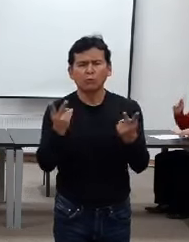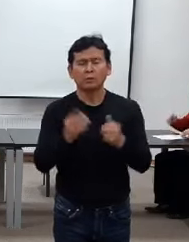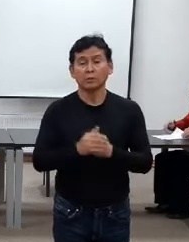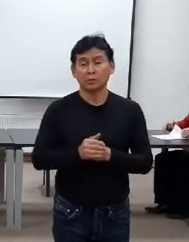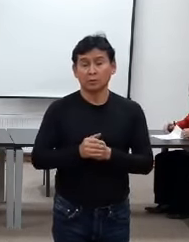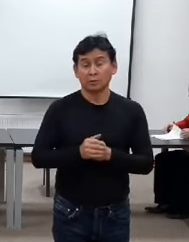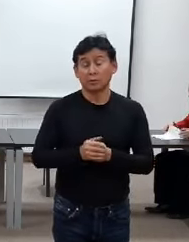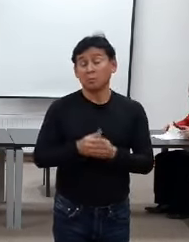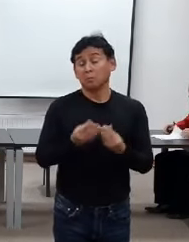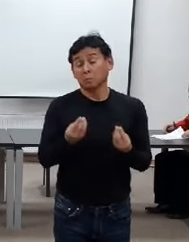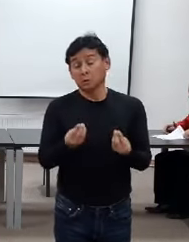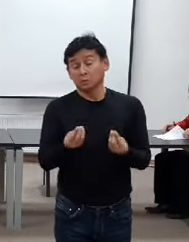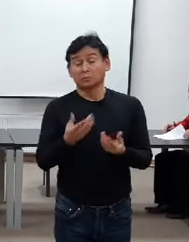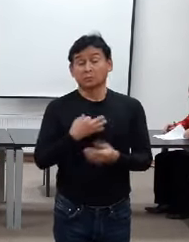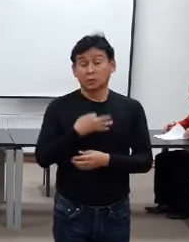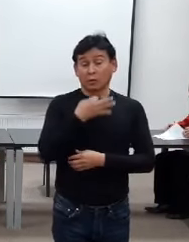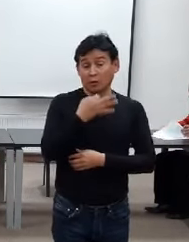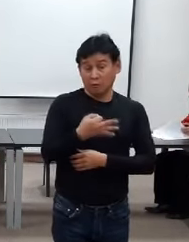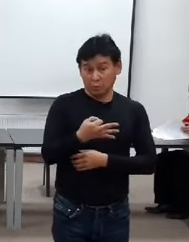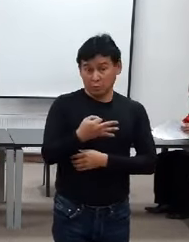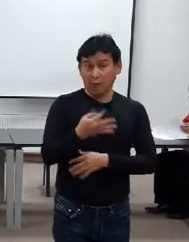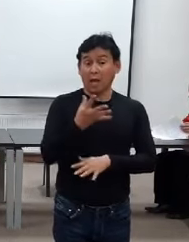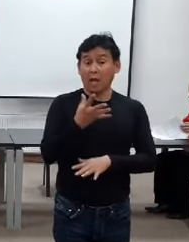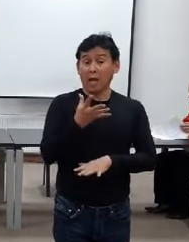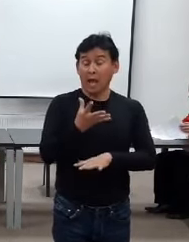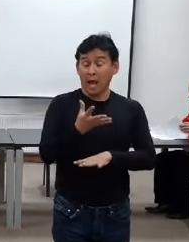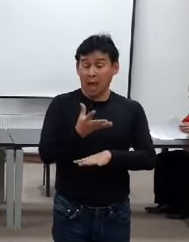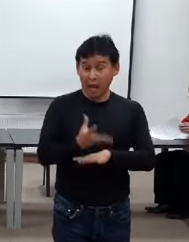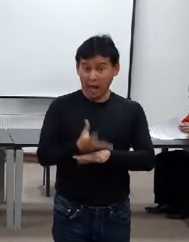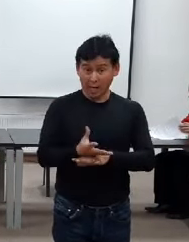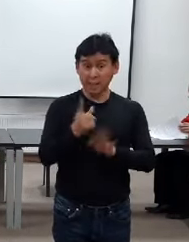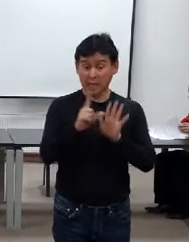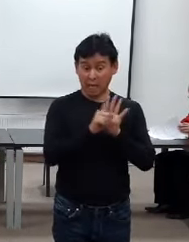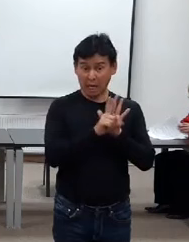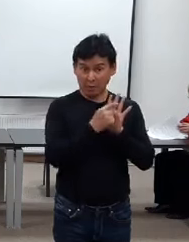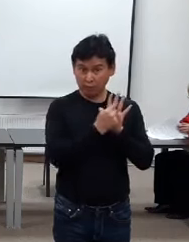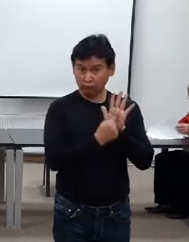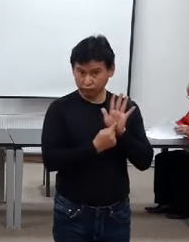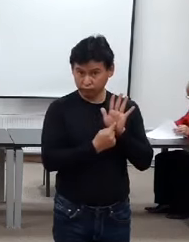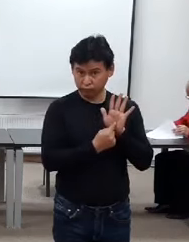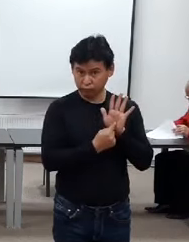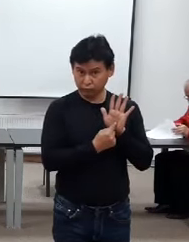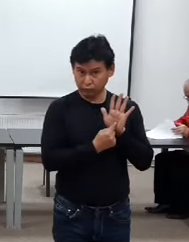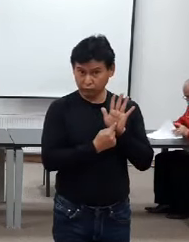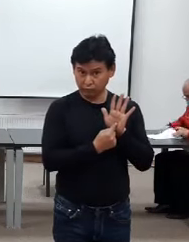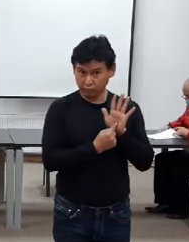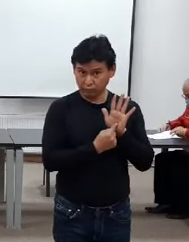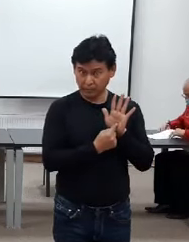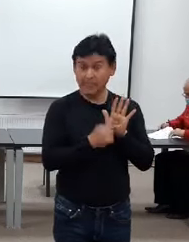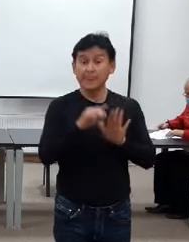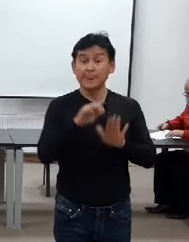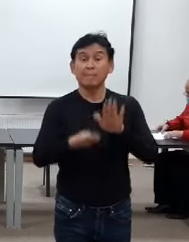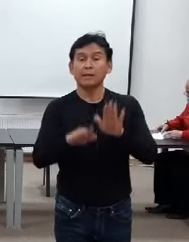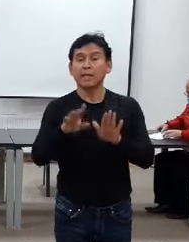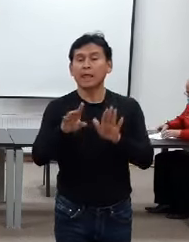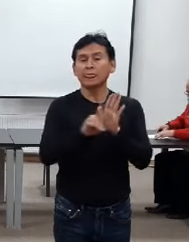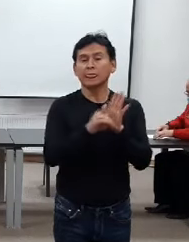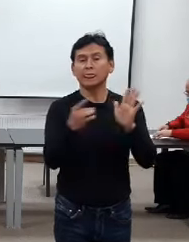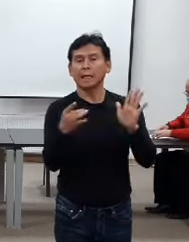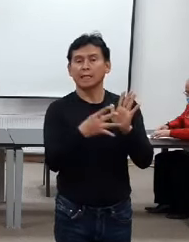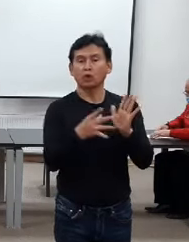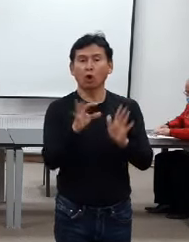Bueno, tal como existe una legislación, dependiendo del delito o de la falta